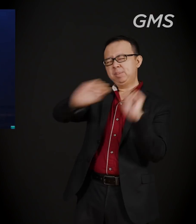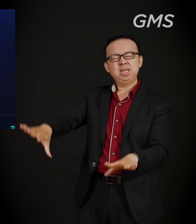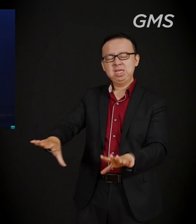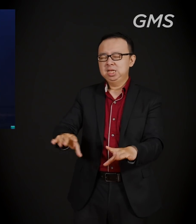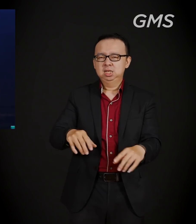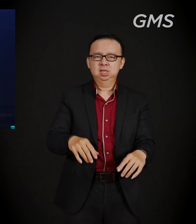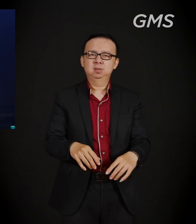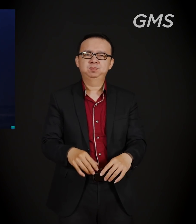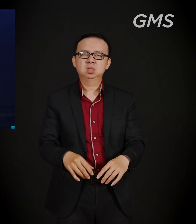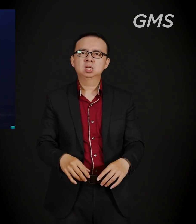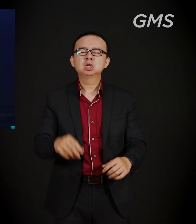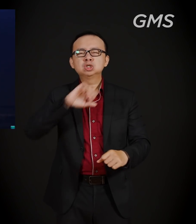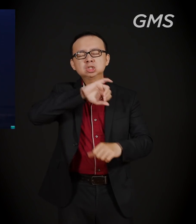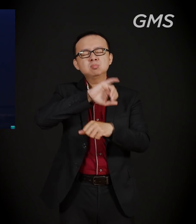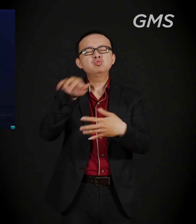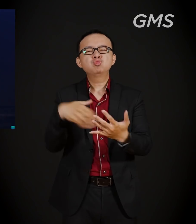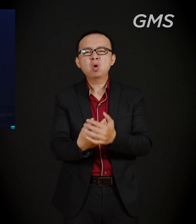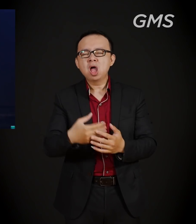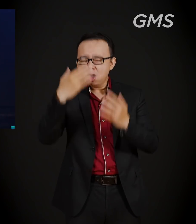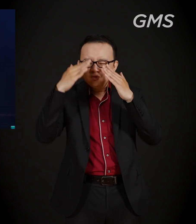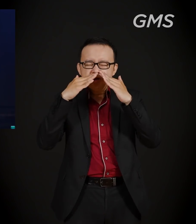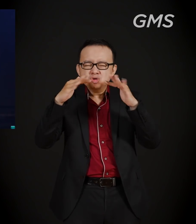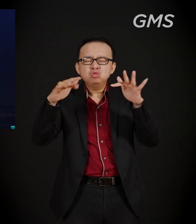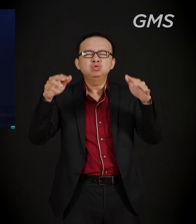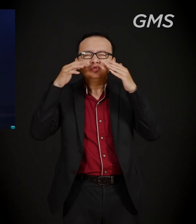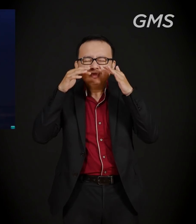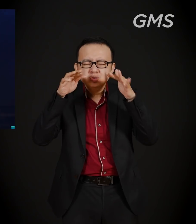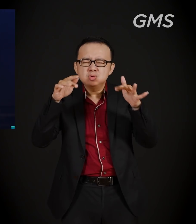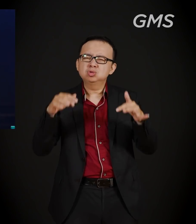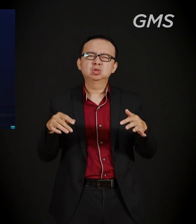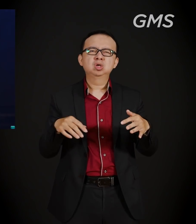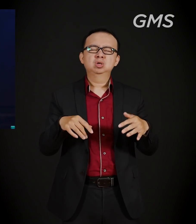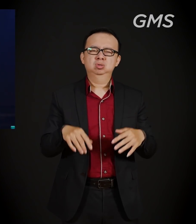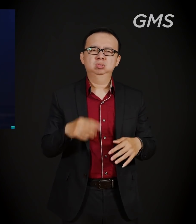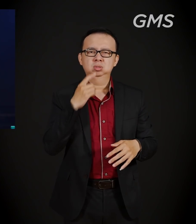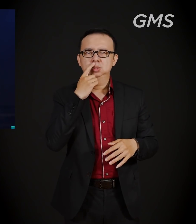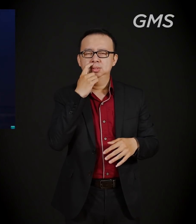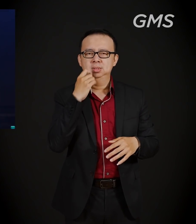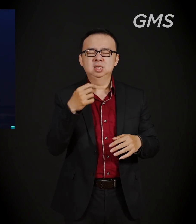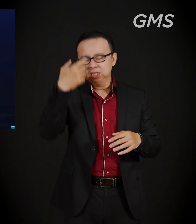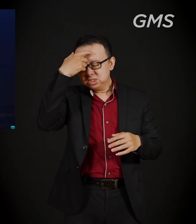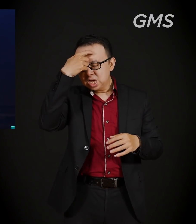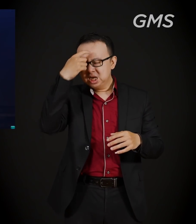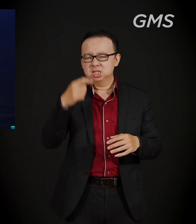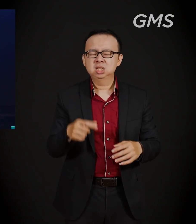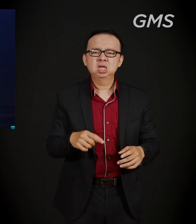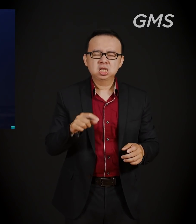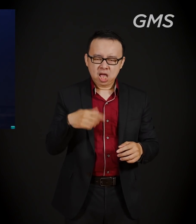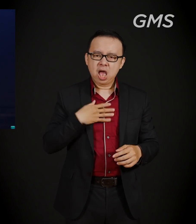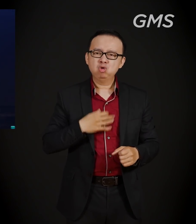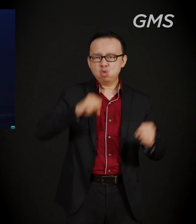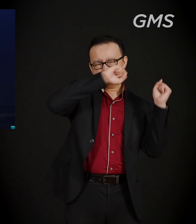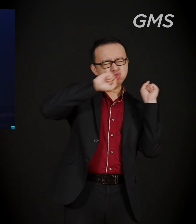percaya. Bahkan segala virus, segala kuman, segala bakteri, segala infeksi, segala serangan kegelapan kami